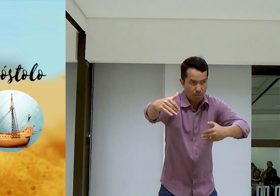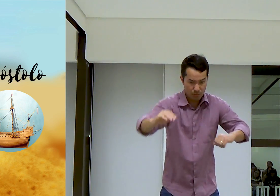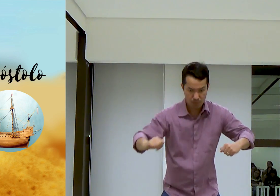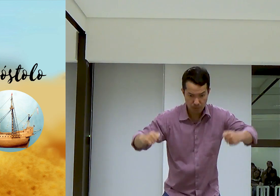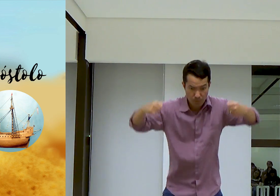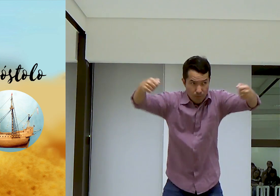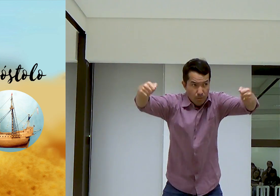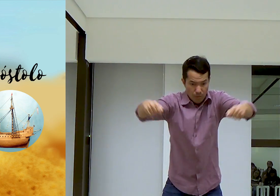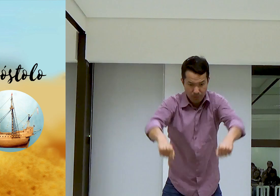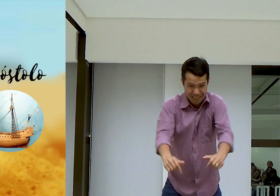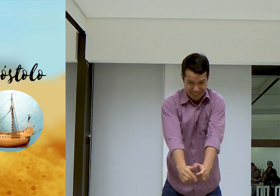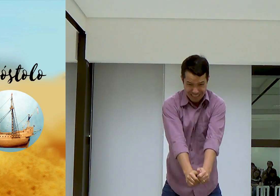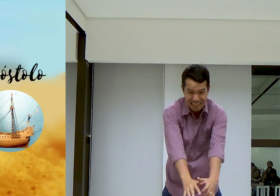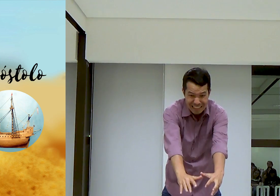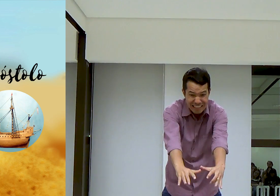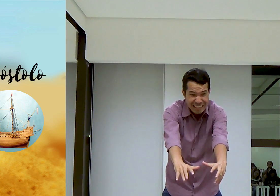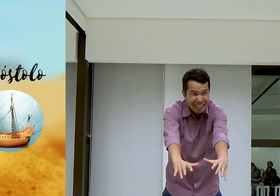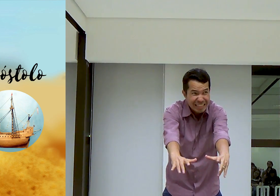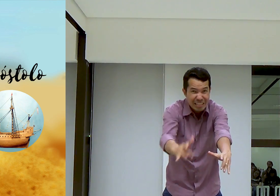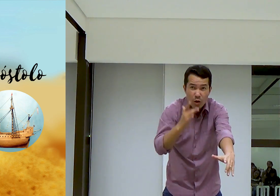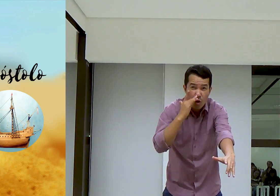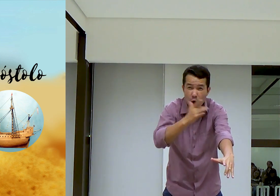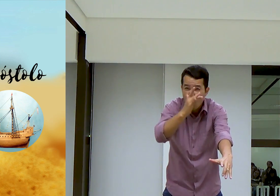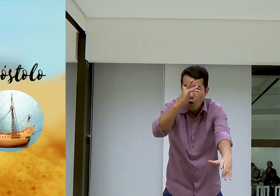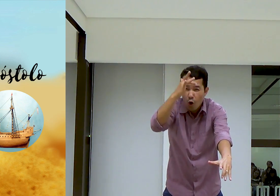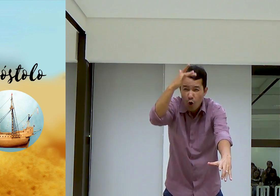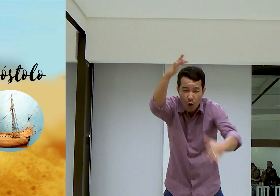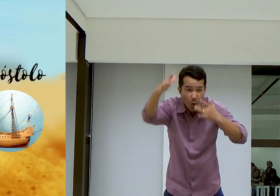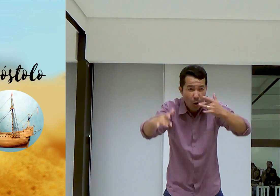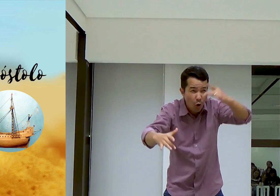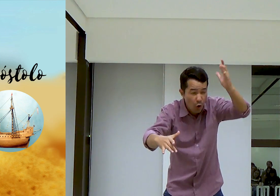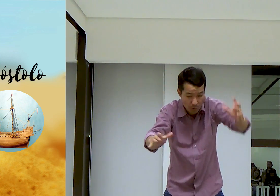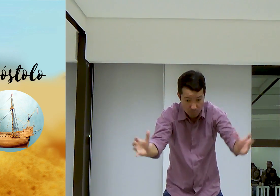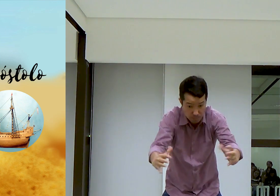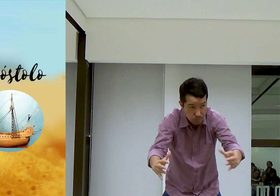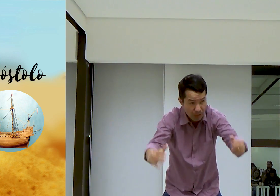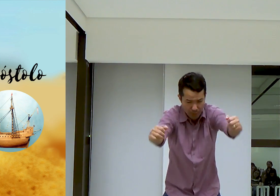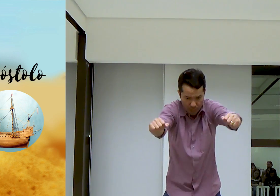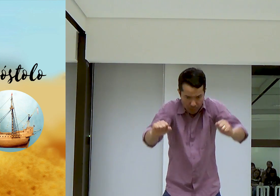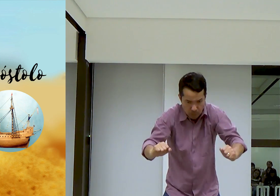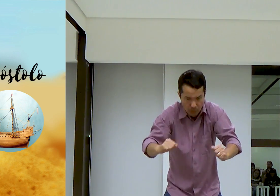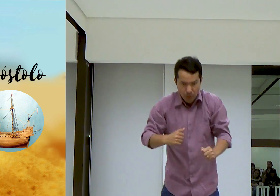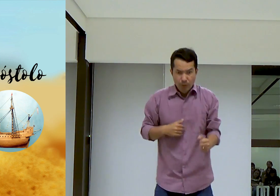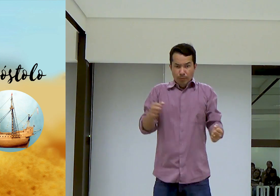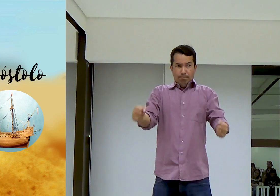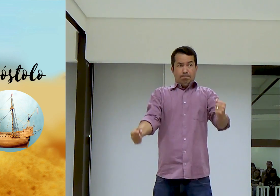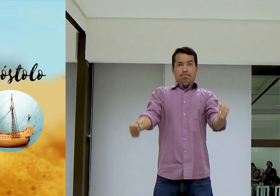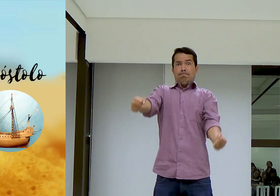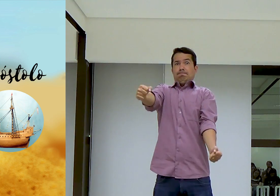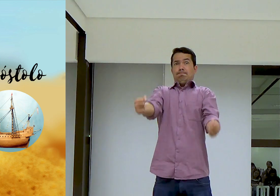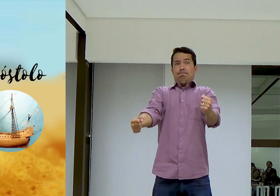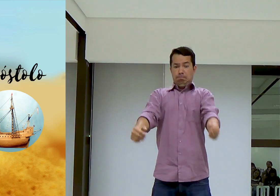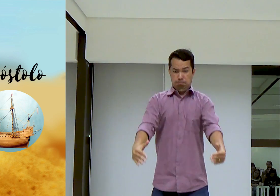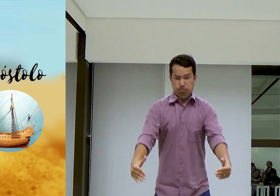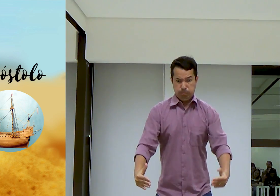ali cuidando das coisas, dos tesouros que o navio carregava, e